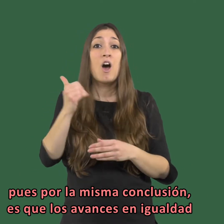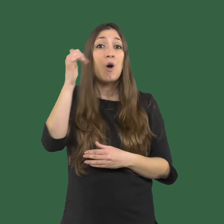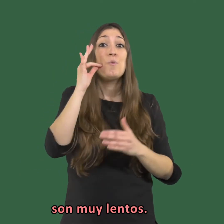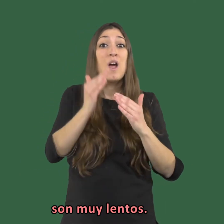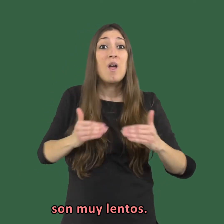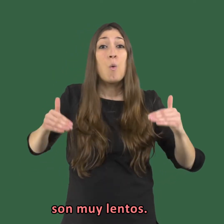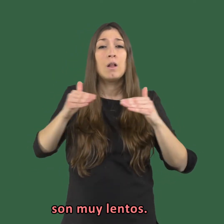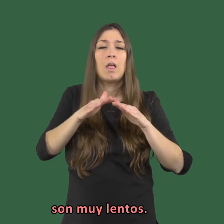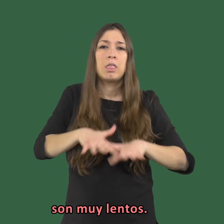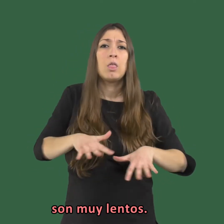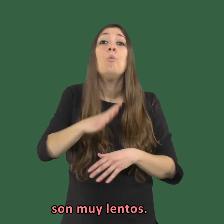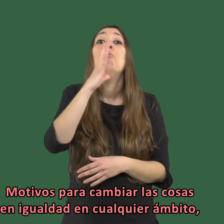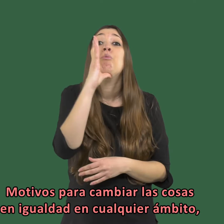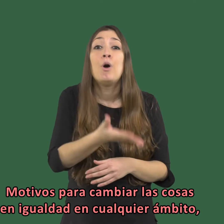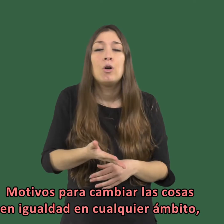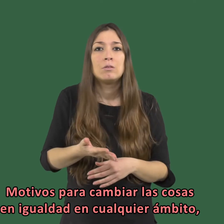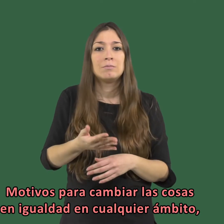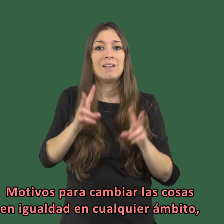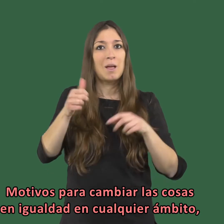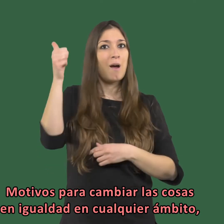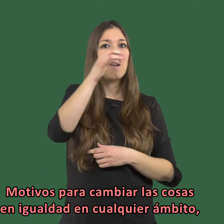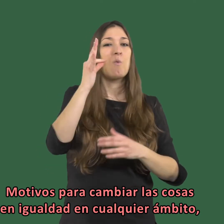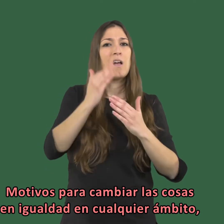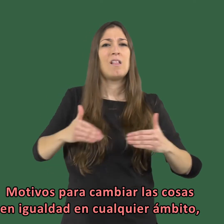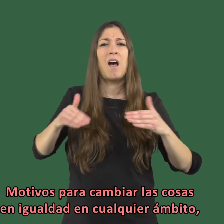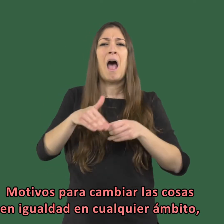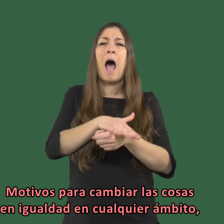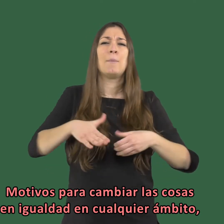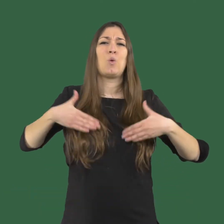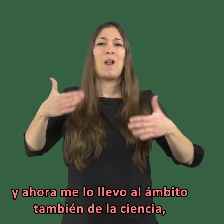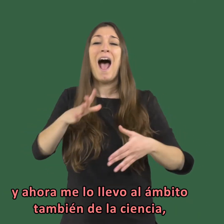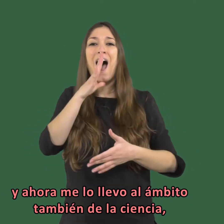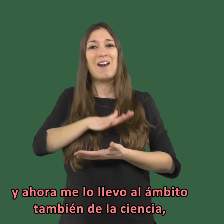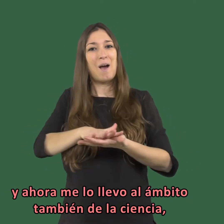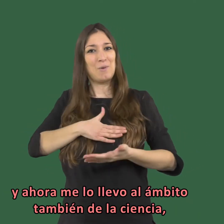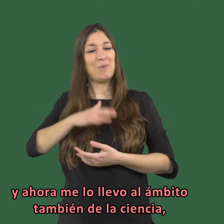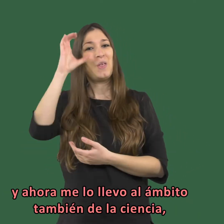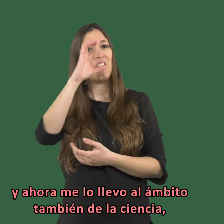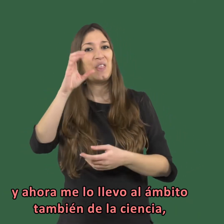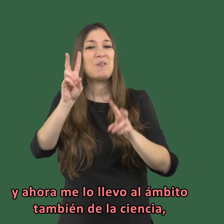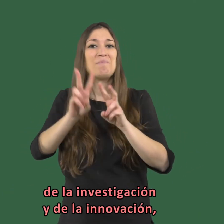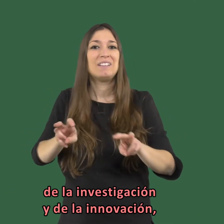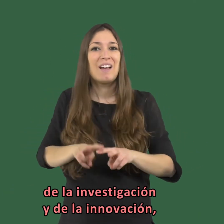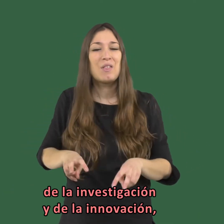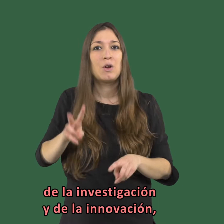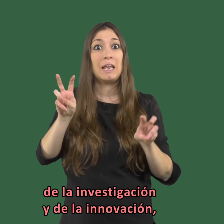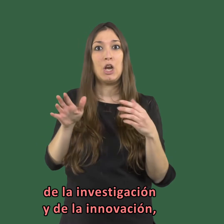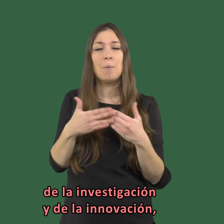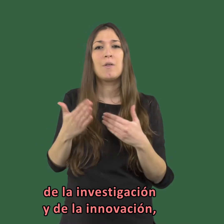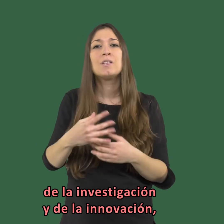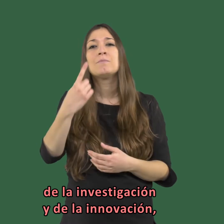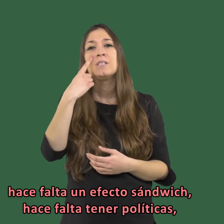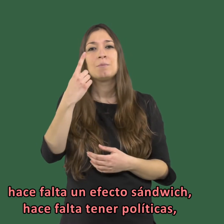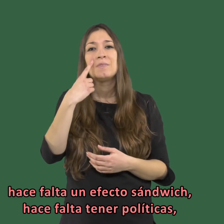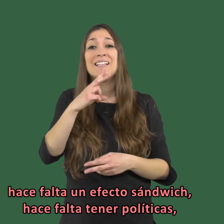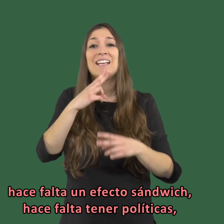igualdad son muy lentos. Motivos para cambiar las cosas en igualdad, en cualquier ámbito, y ahora me lo llevo al ámbito también de la ciencia, de la investigación y de la